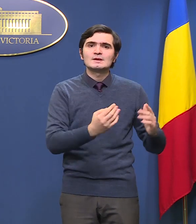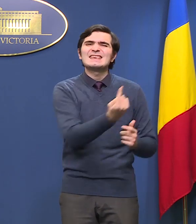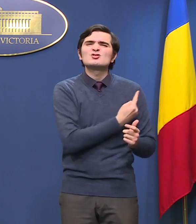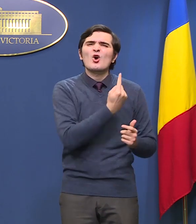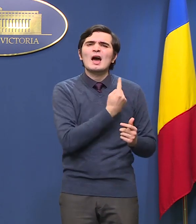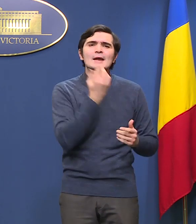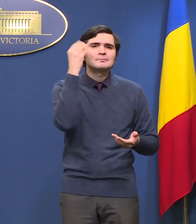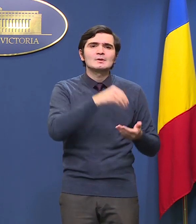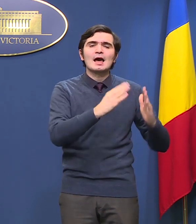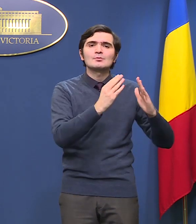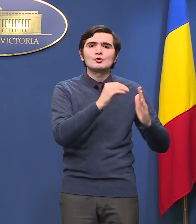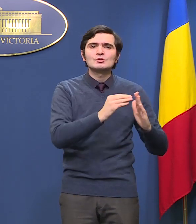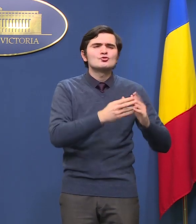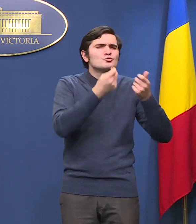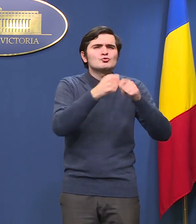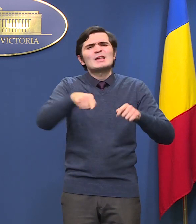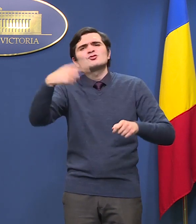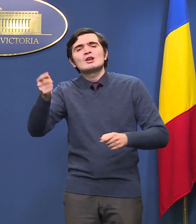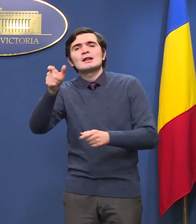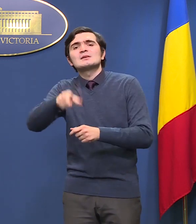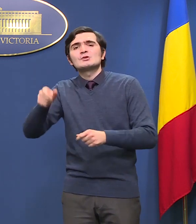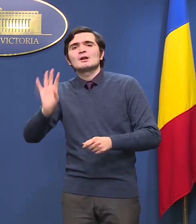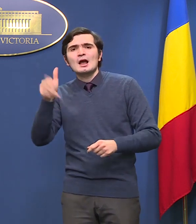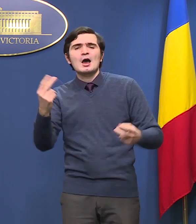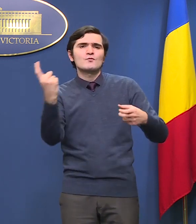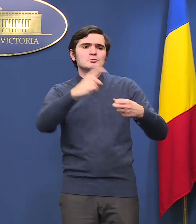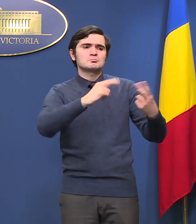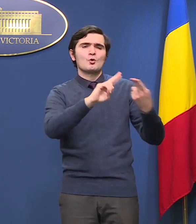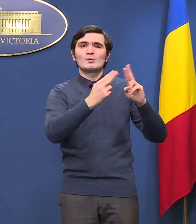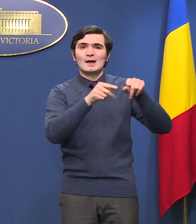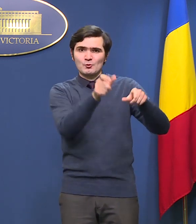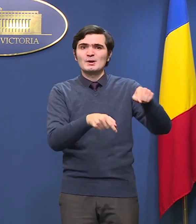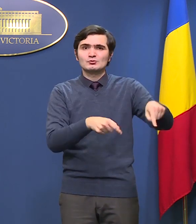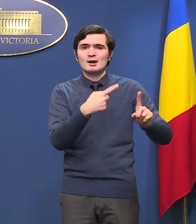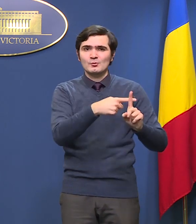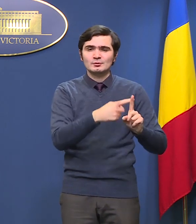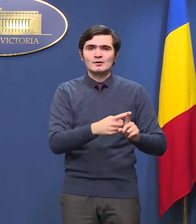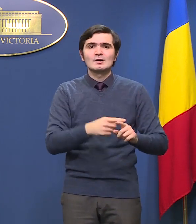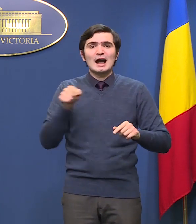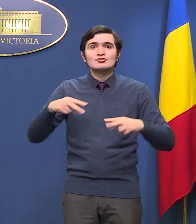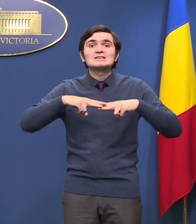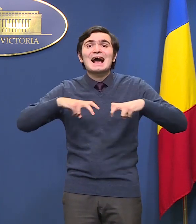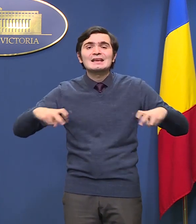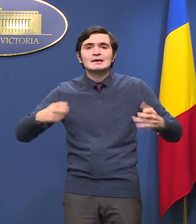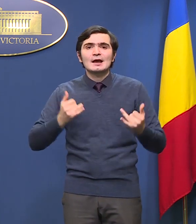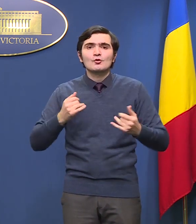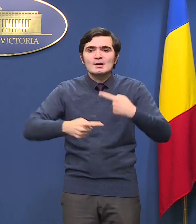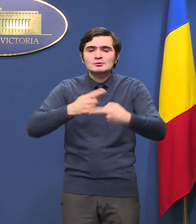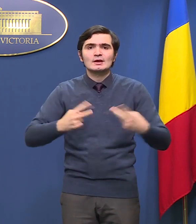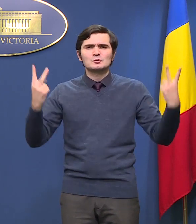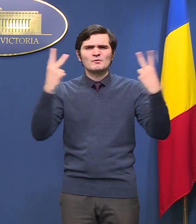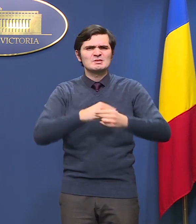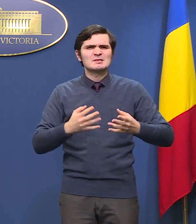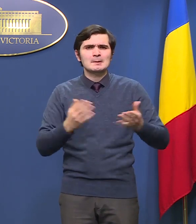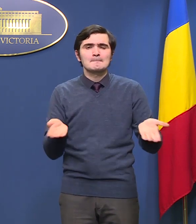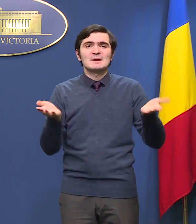persoanele care au intrat în contact cu persoana diagnosticată pozitivă. Anchetele epidemiologice se derulează cu o viteză crescută și dau